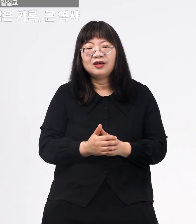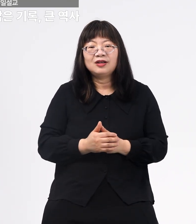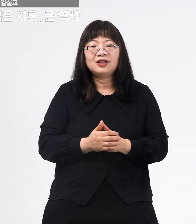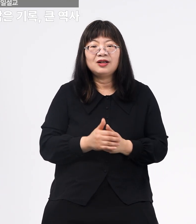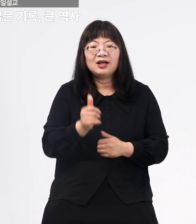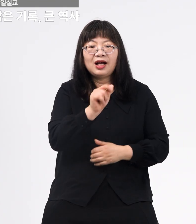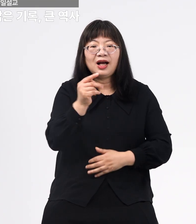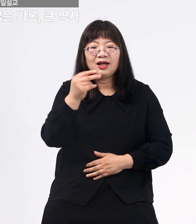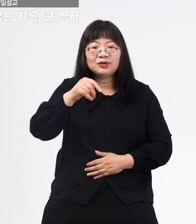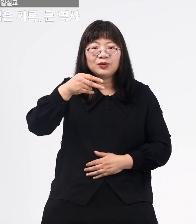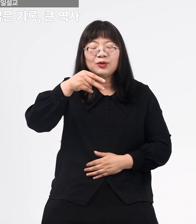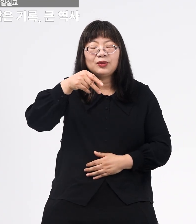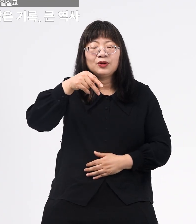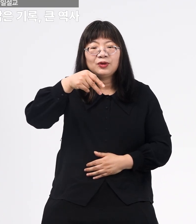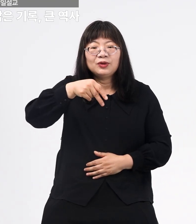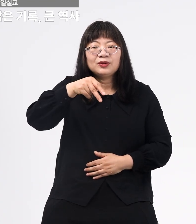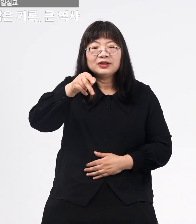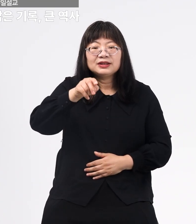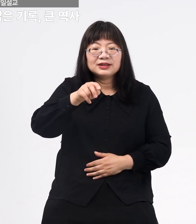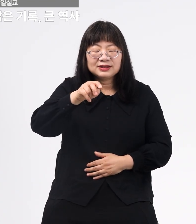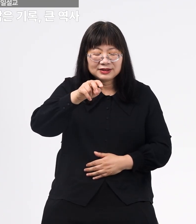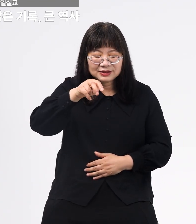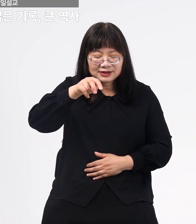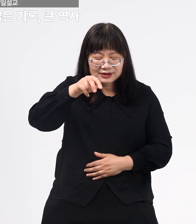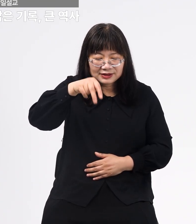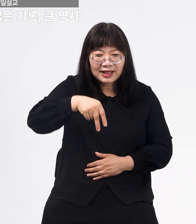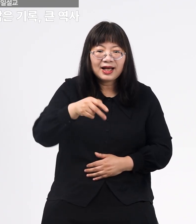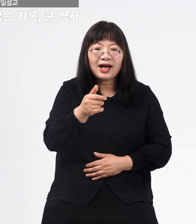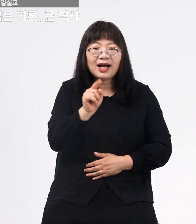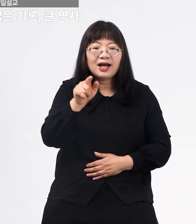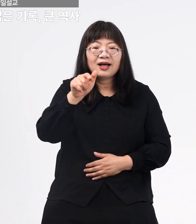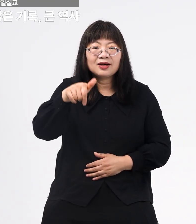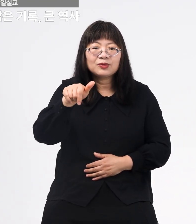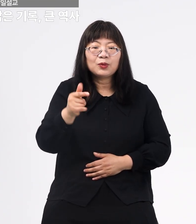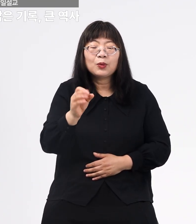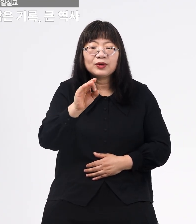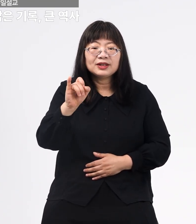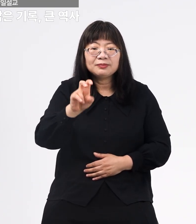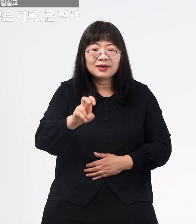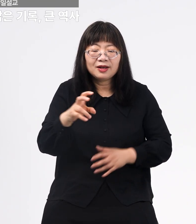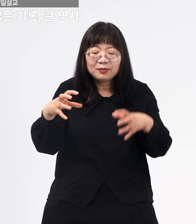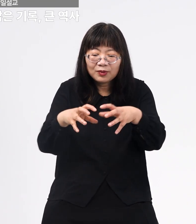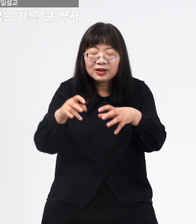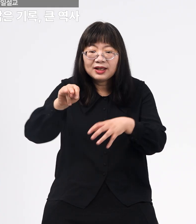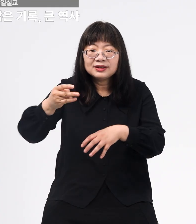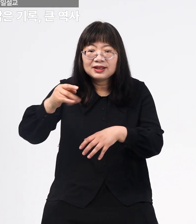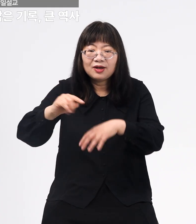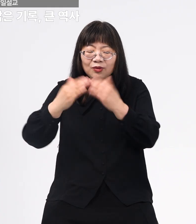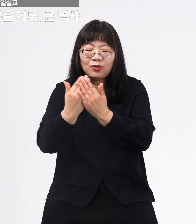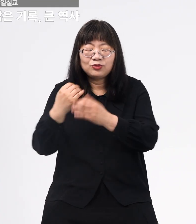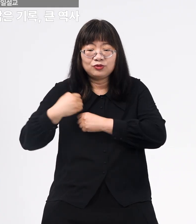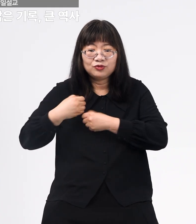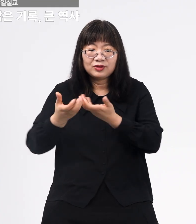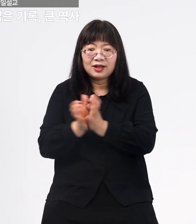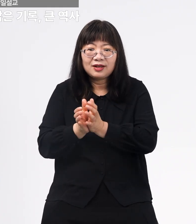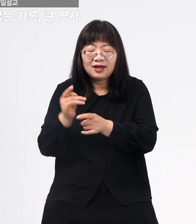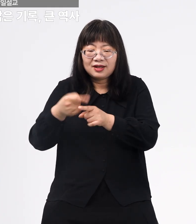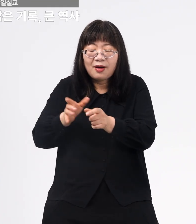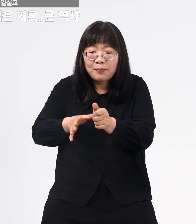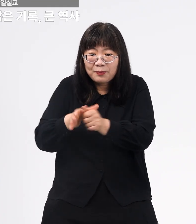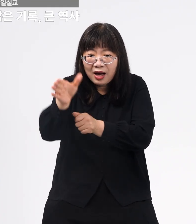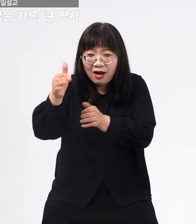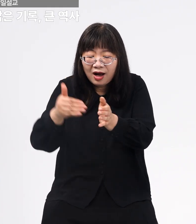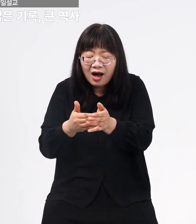하로셋 학고임에 이르니 시스라의 온 군대가 다 칼에 엎드려졌고 한